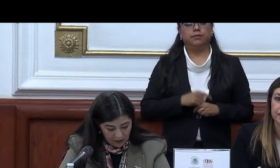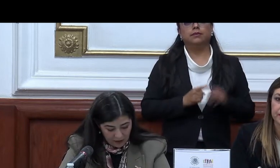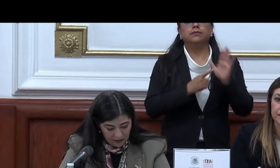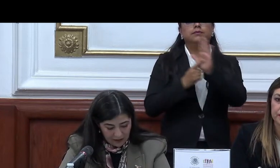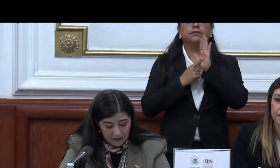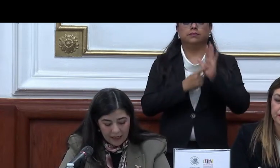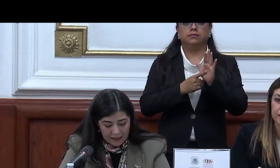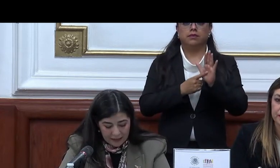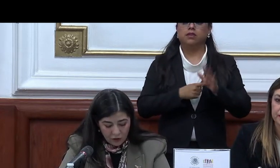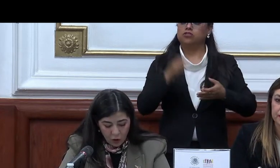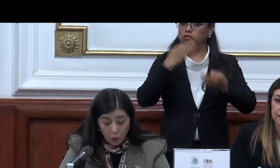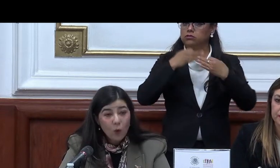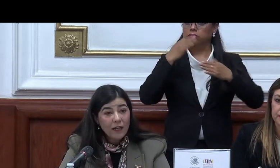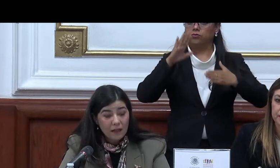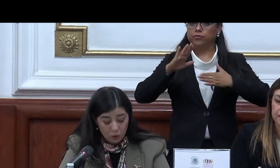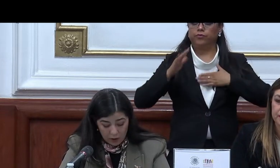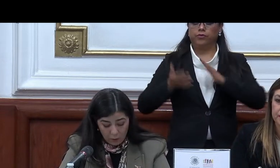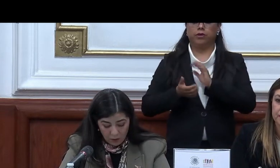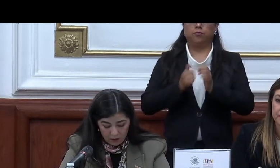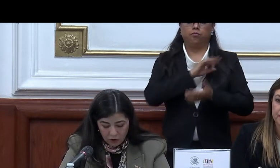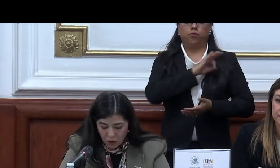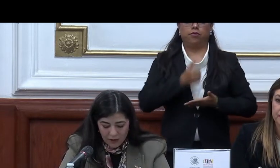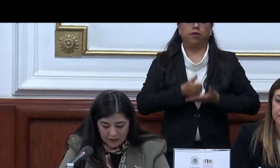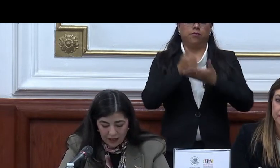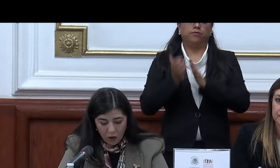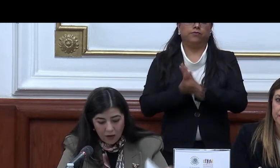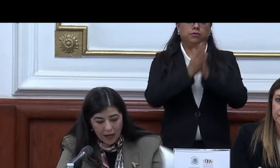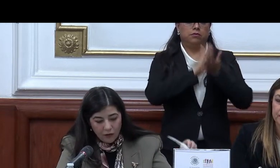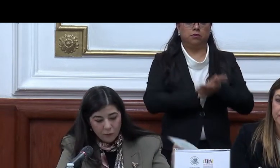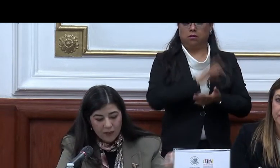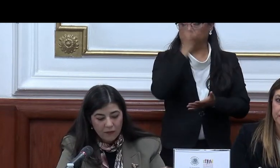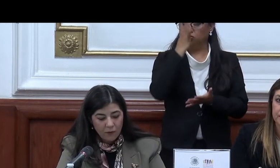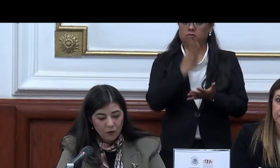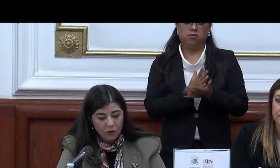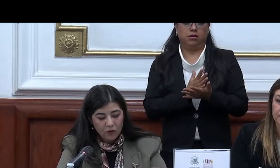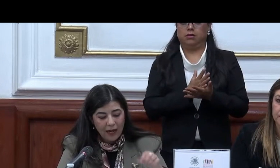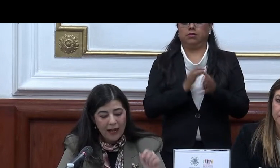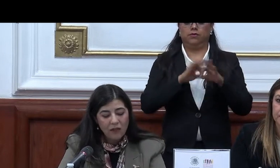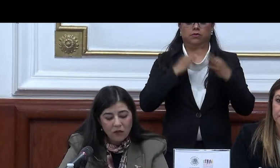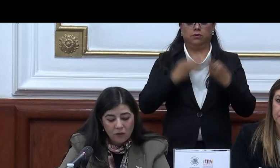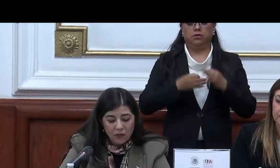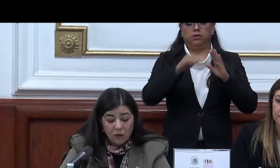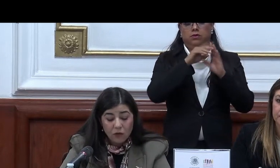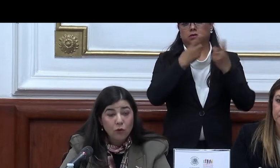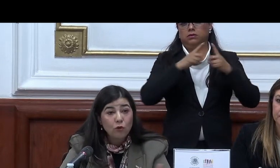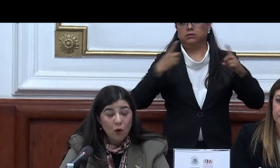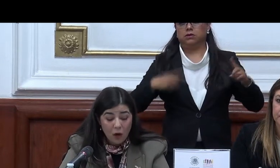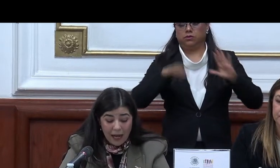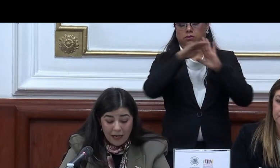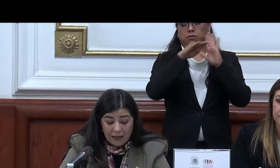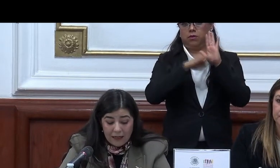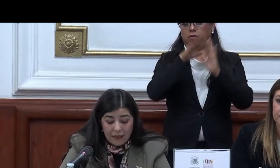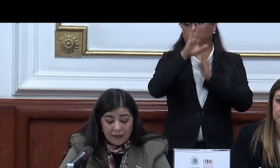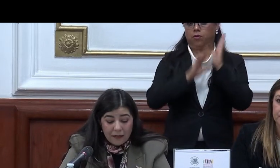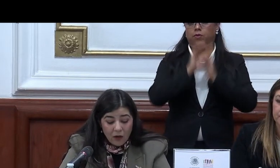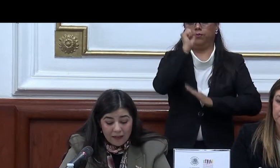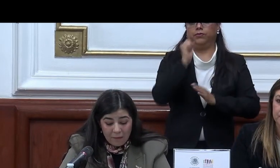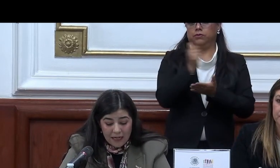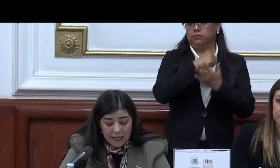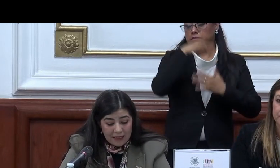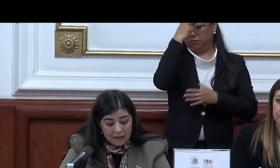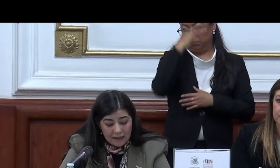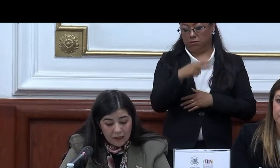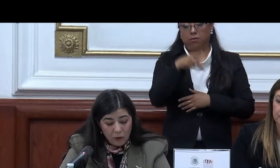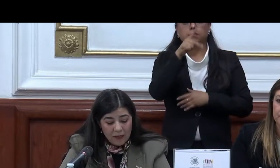ciudad. Esta legislación, única en su tipo, no solo desarrolla los principios consagrados en nuestra Constitución local, sino que